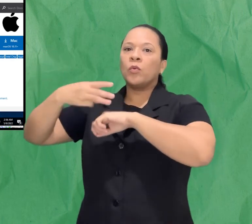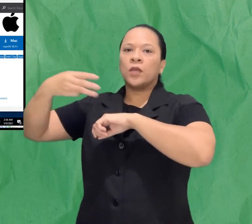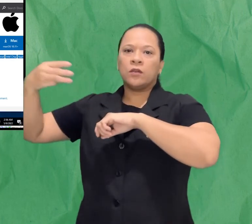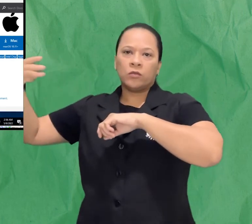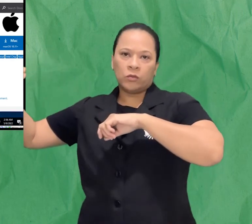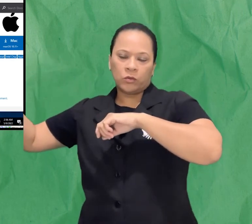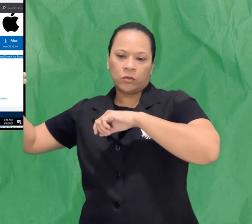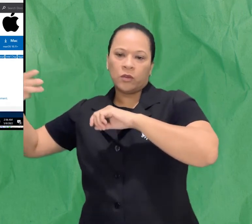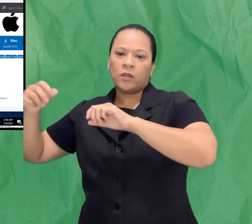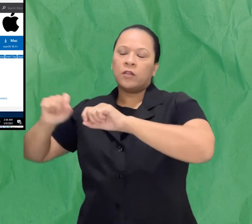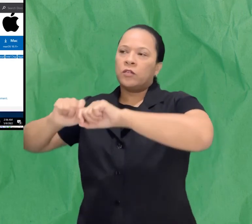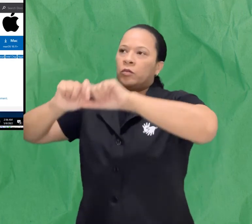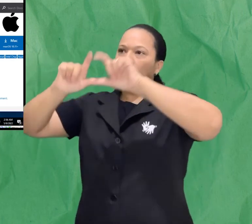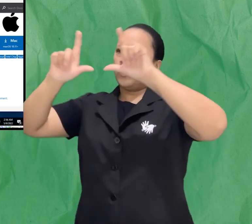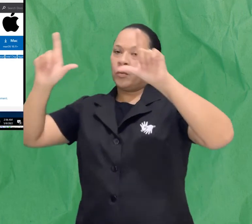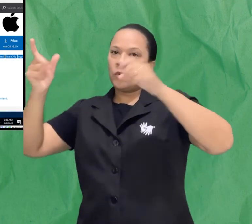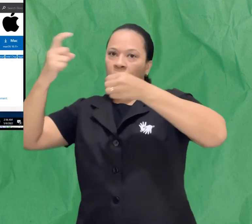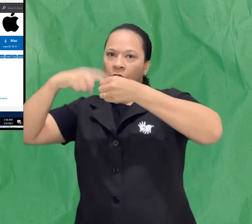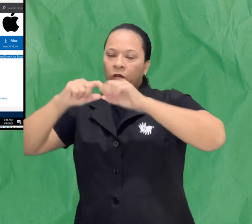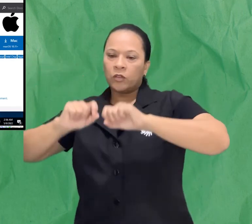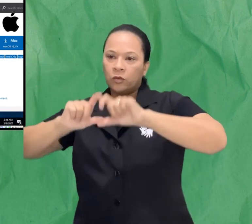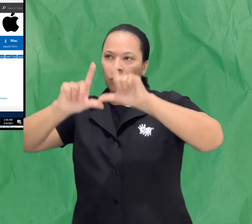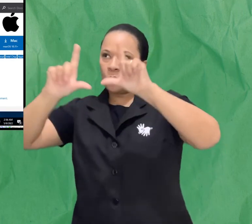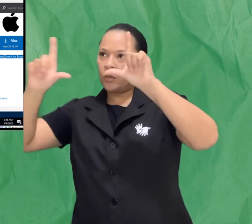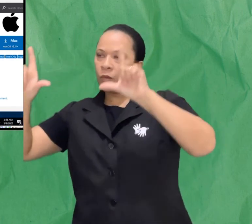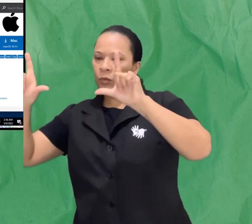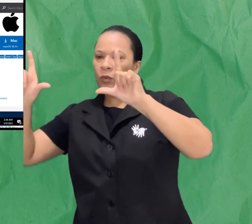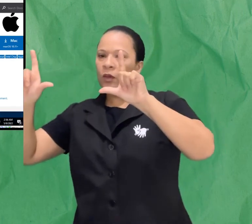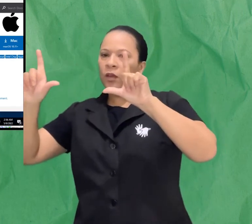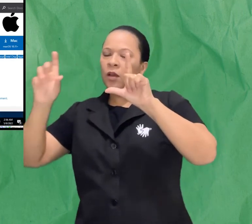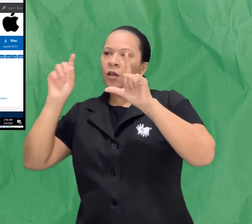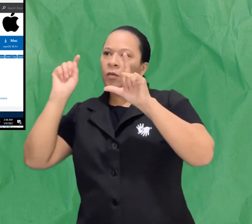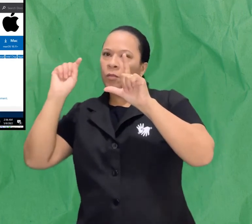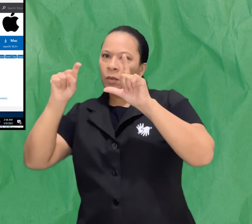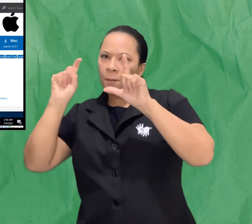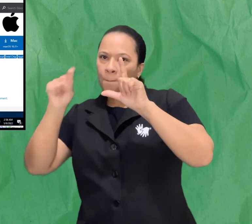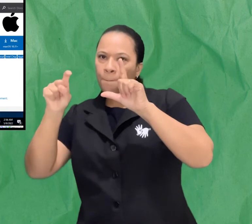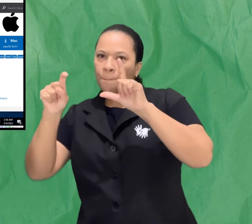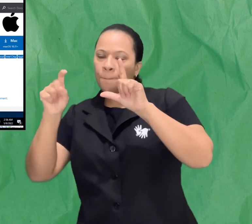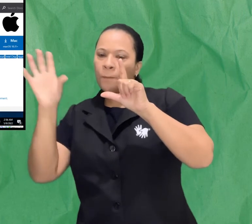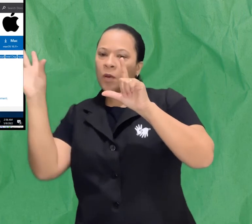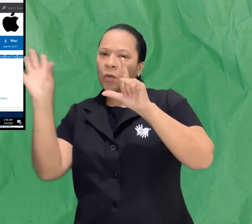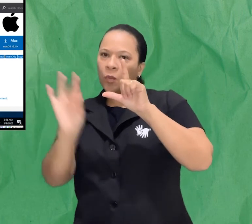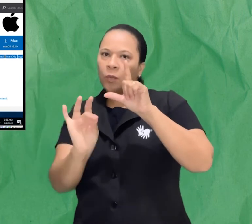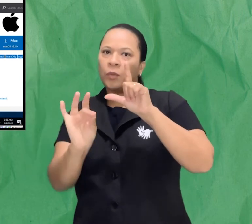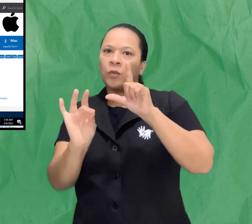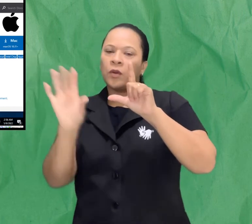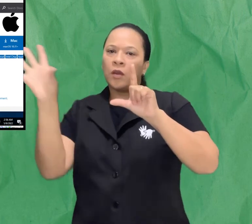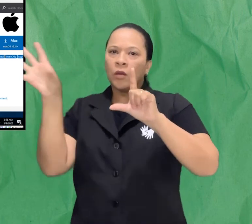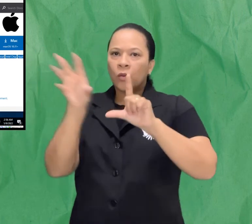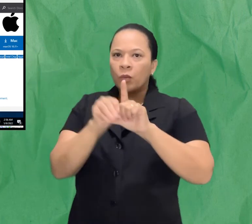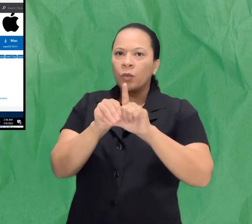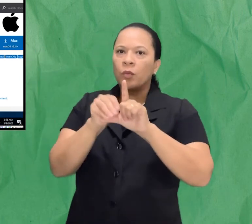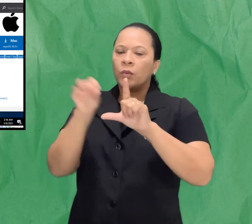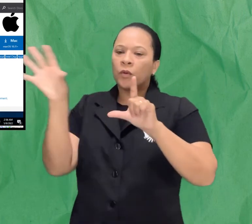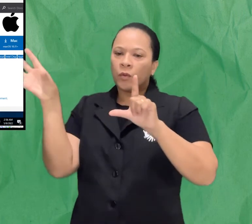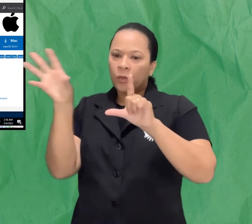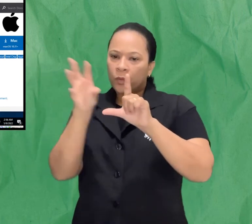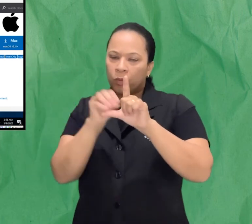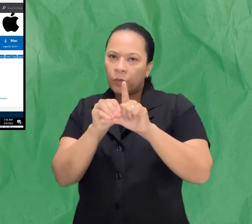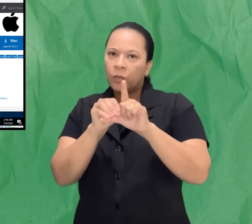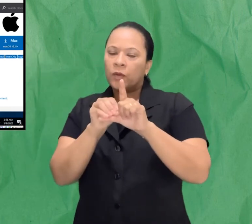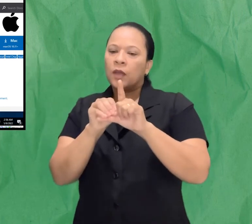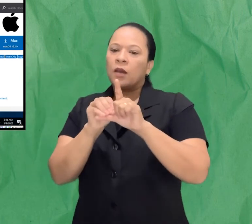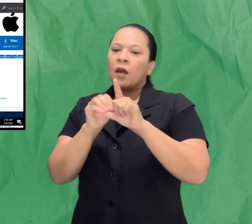baixar este arquivo. Aí eu dou 2 cliques e instalo. Vou instalando, quando eu abrir,